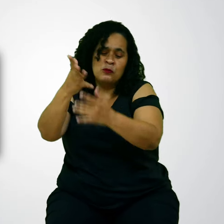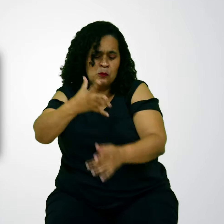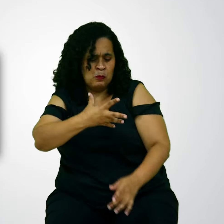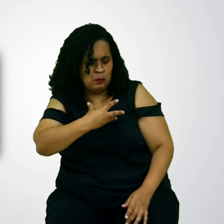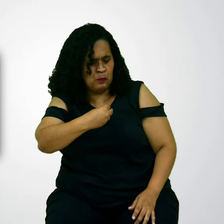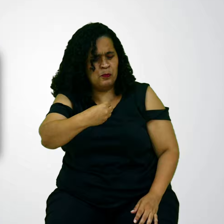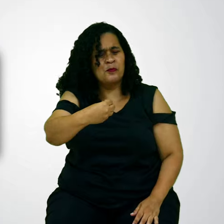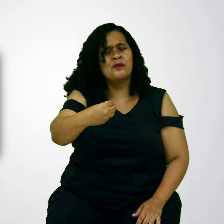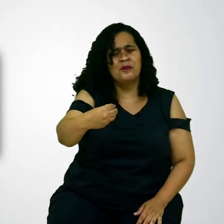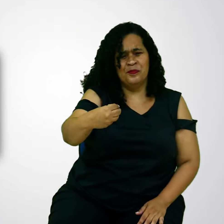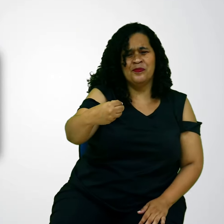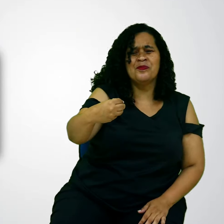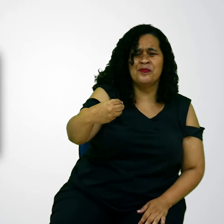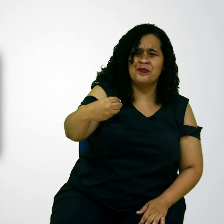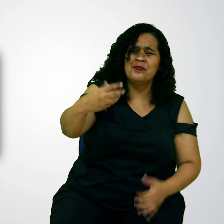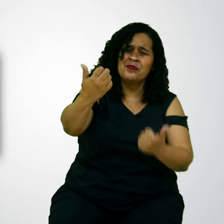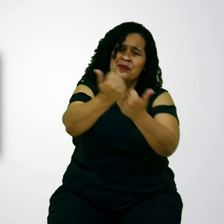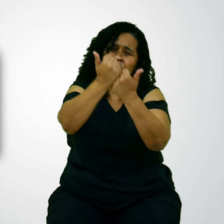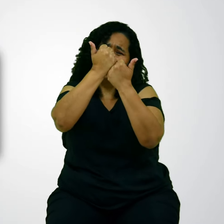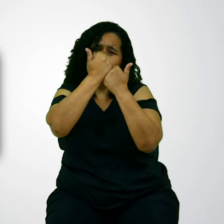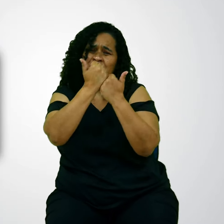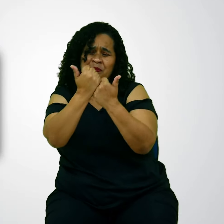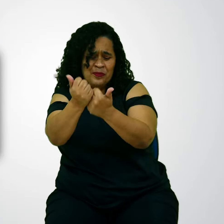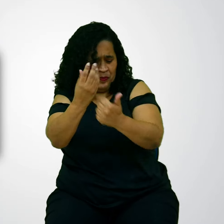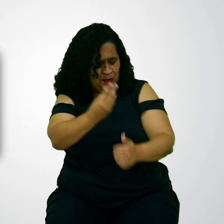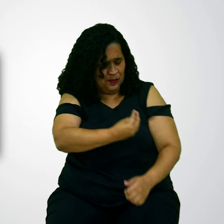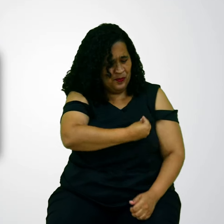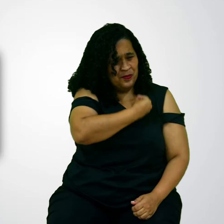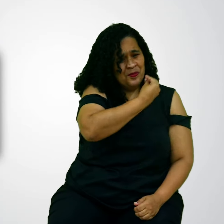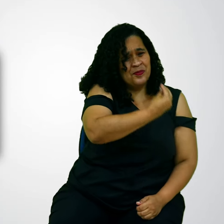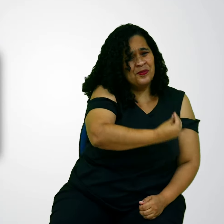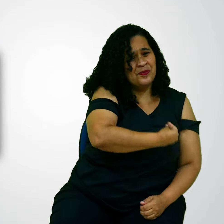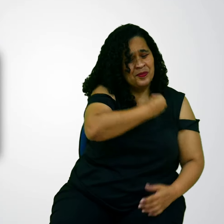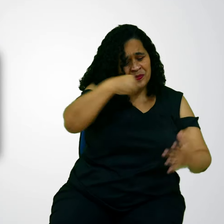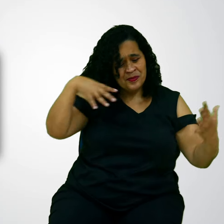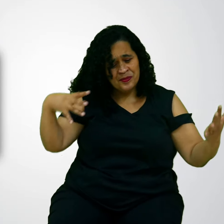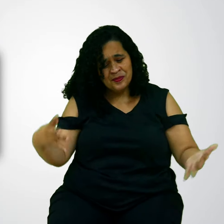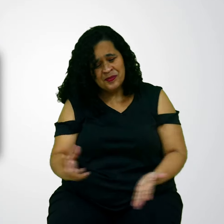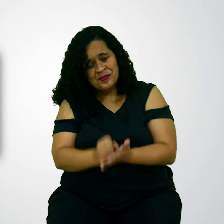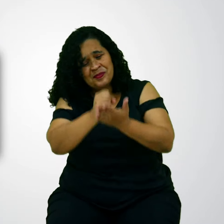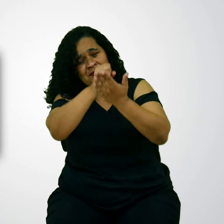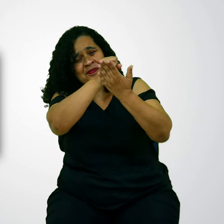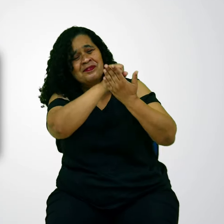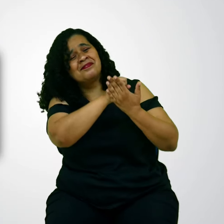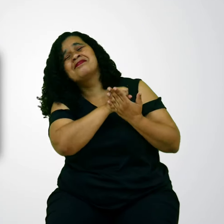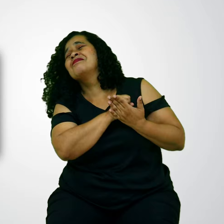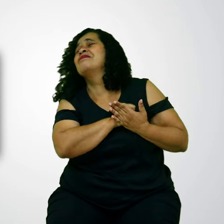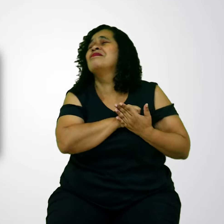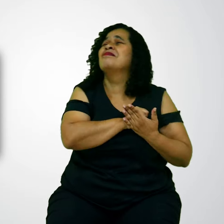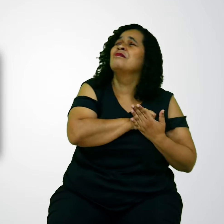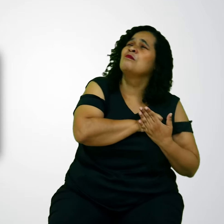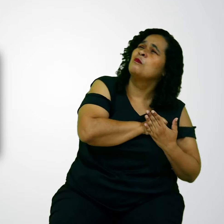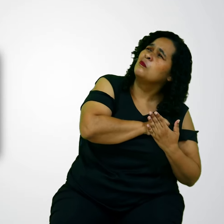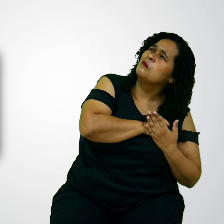para me salvar, mesmo não sendo merecedor.